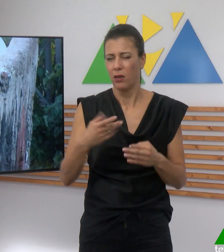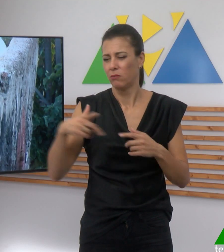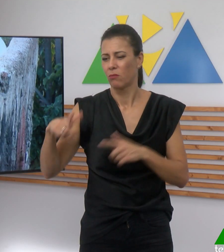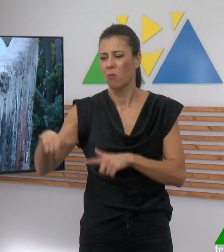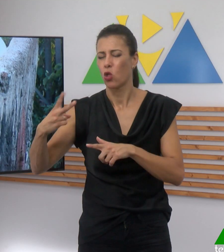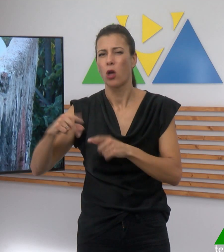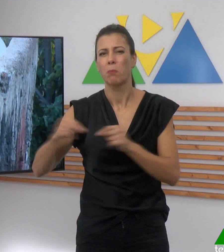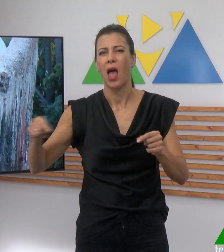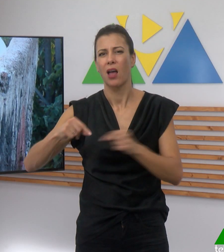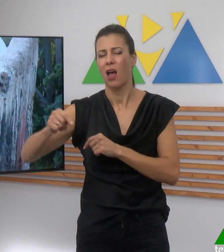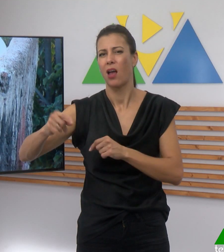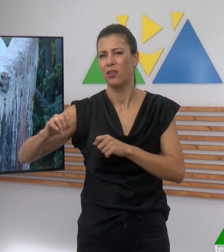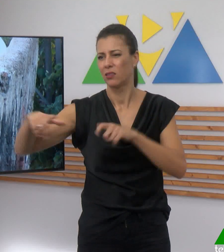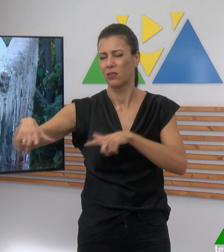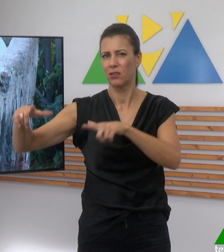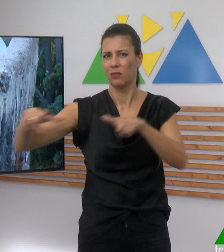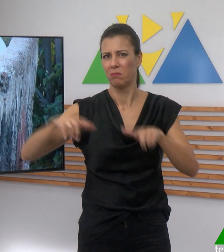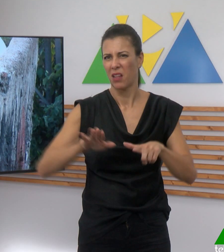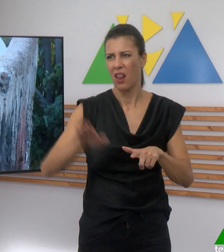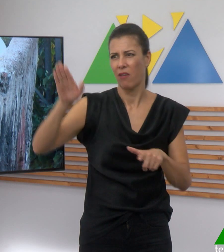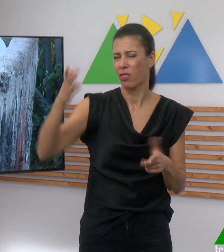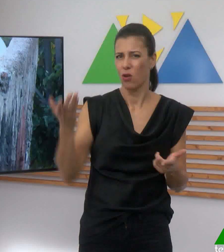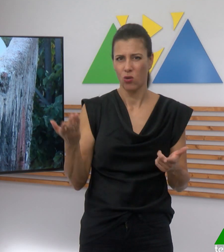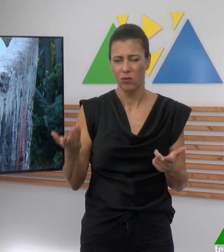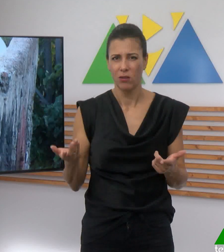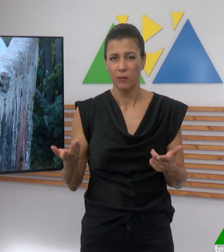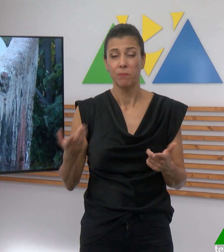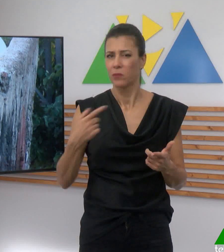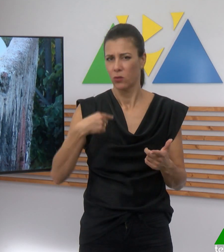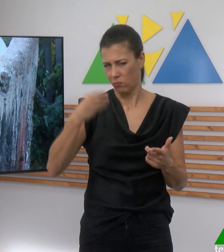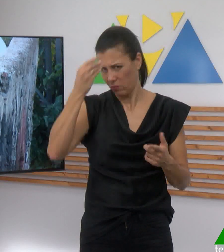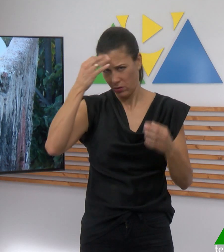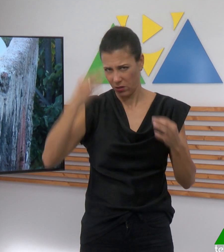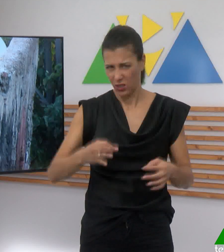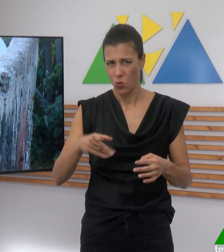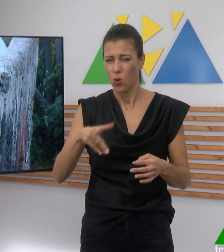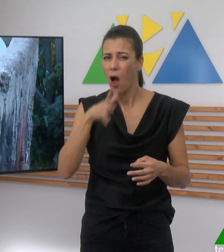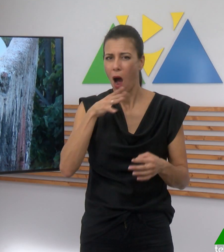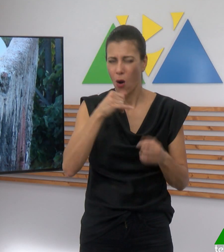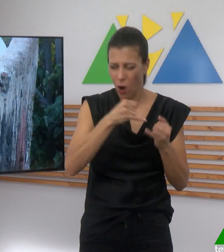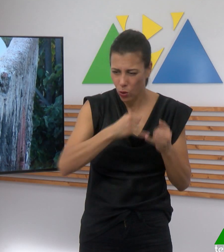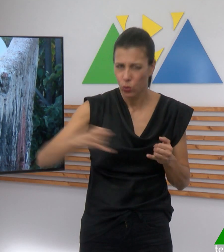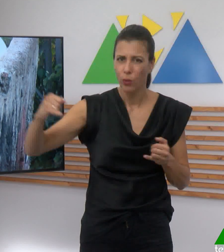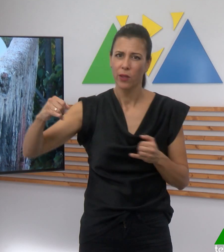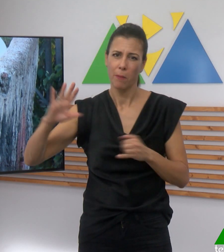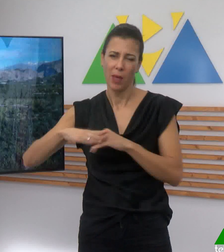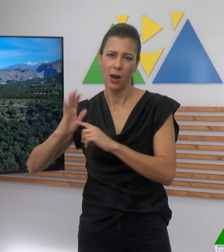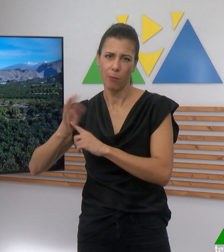tener esa elevación lo típico es que fueron a cuo para conducir el agua al molino No para